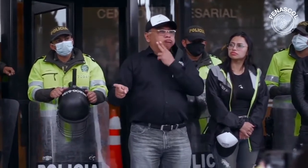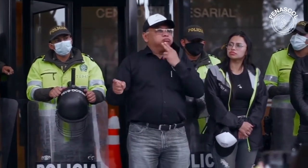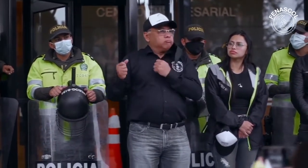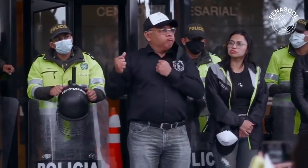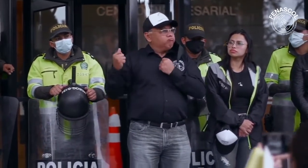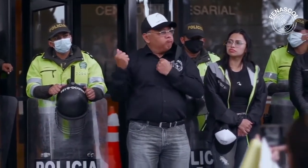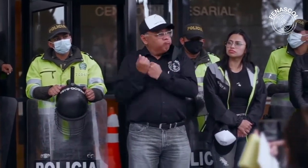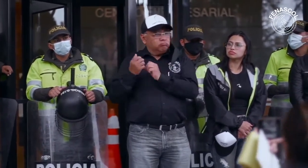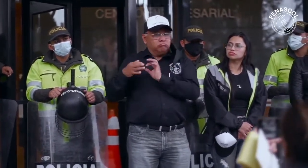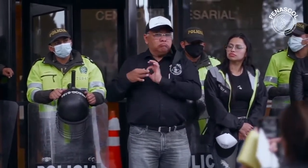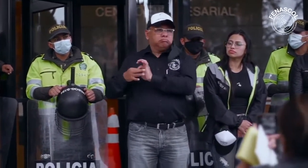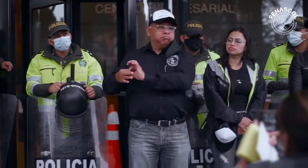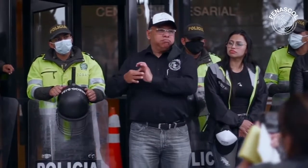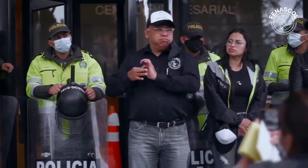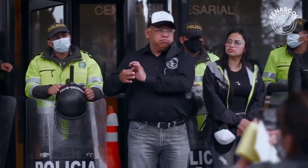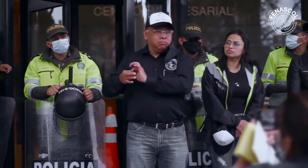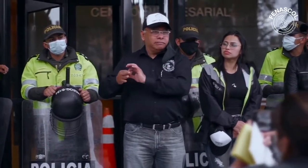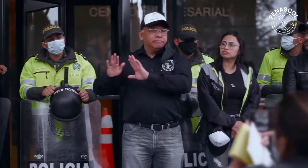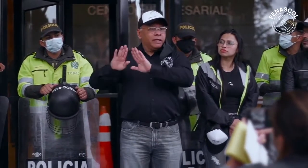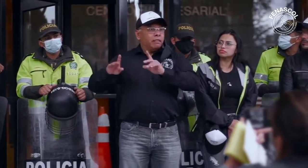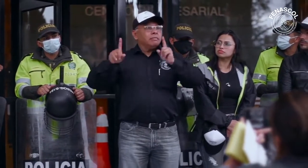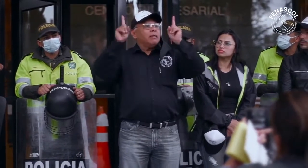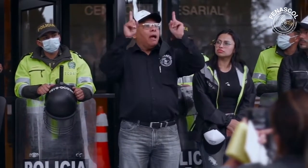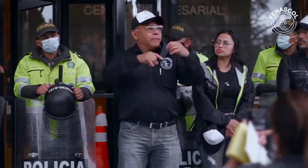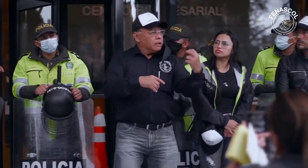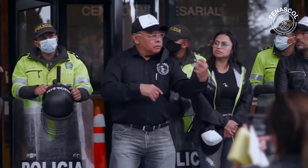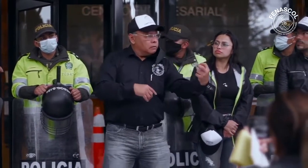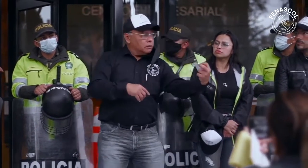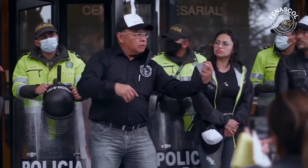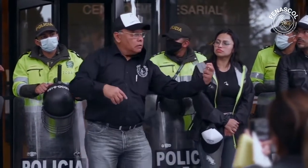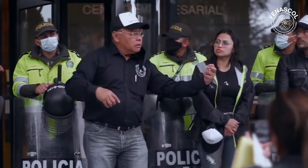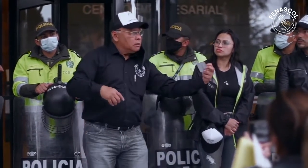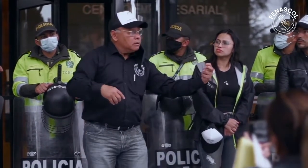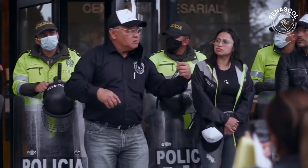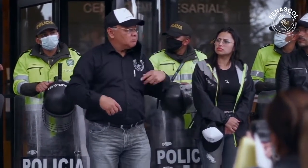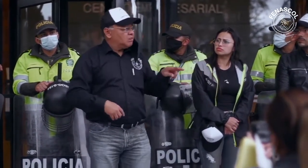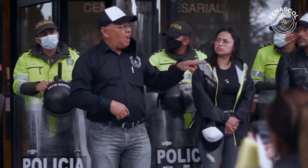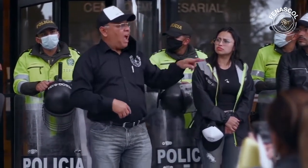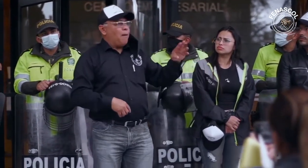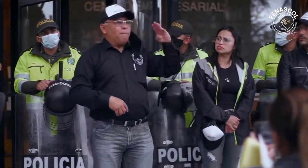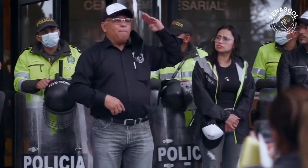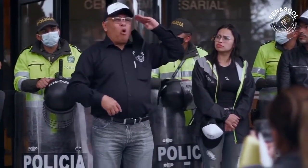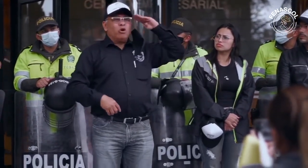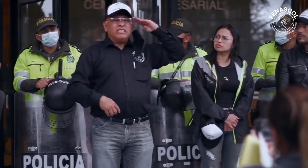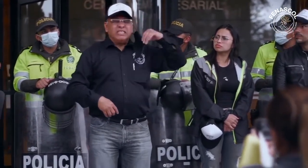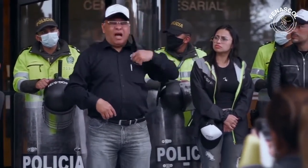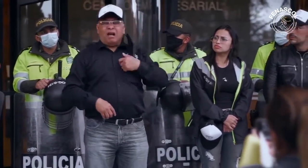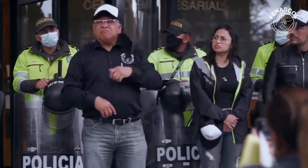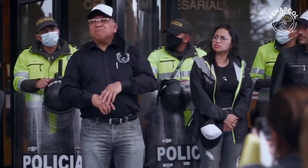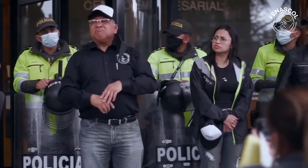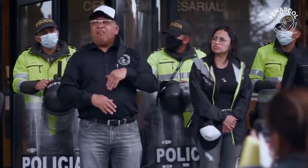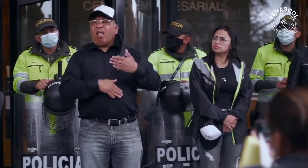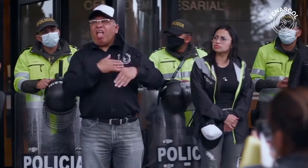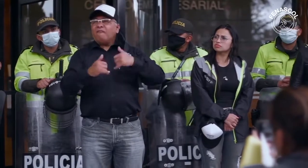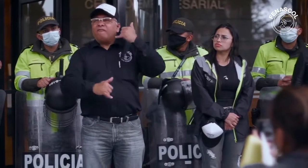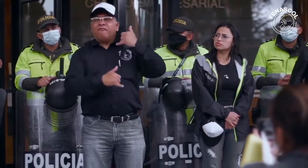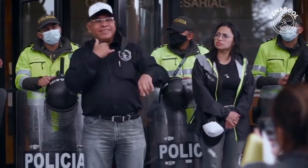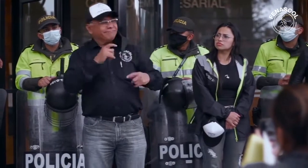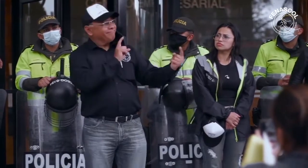estuvieron acompañándonos de manera comprometida en todo momento. Y de hecho también en la mesa